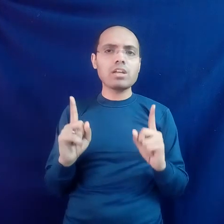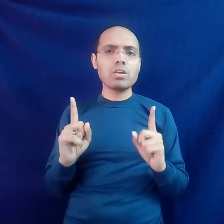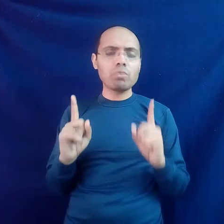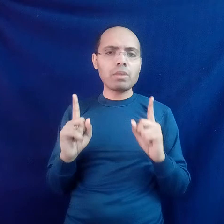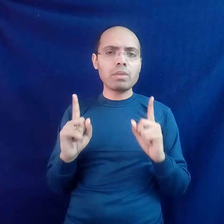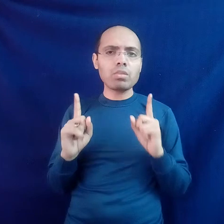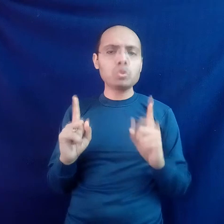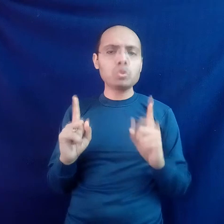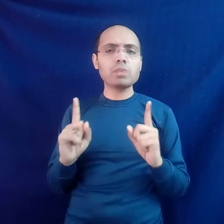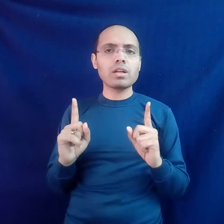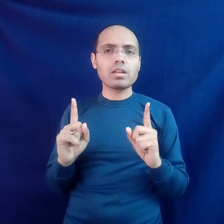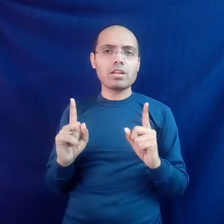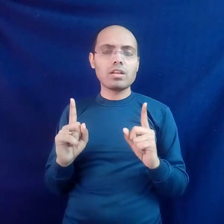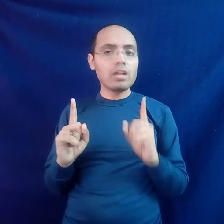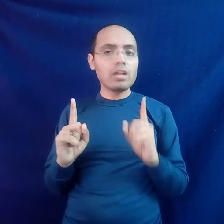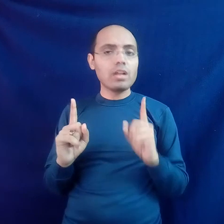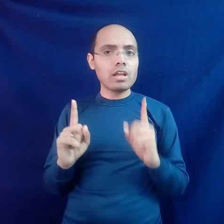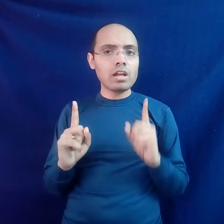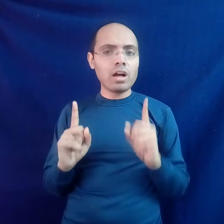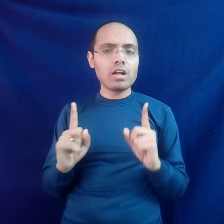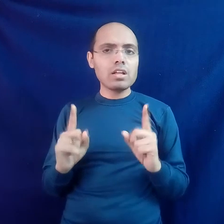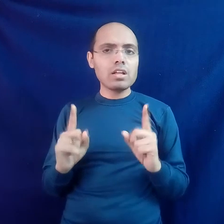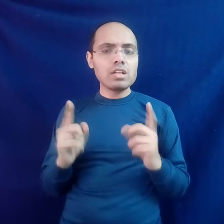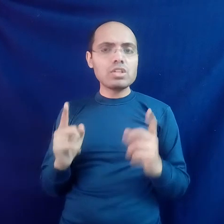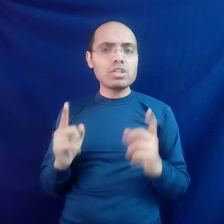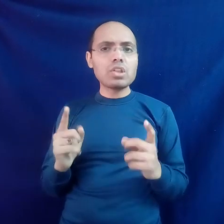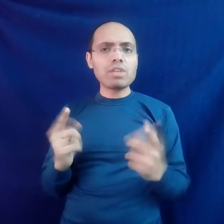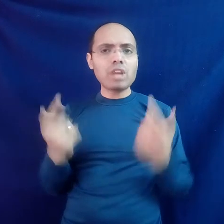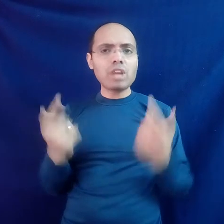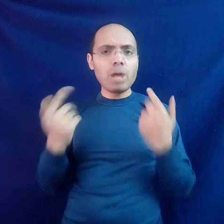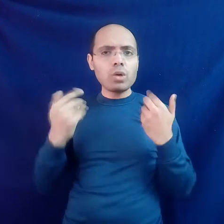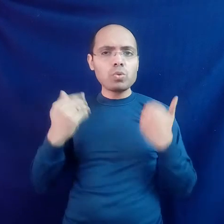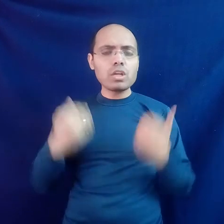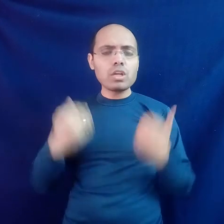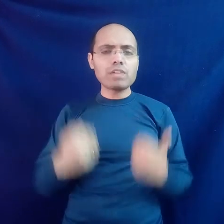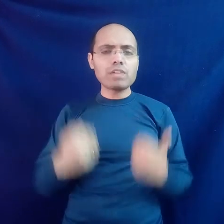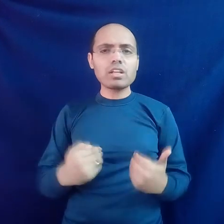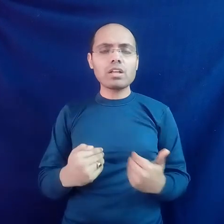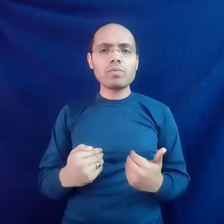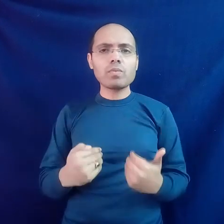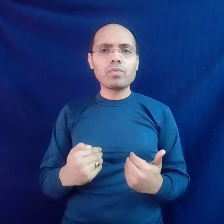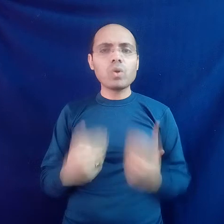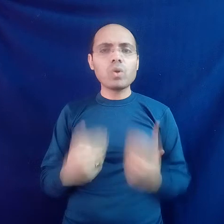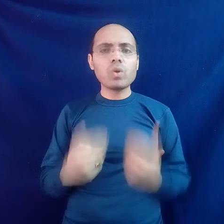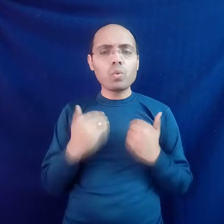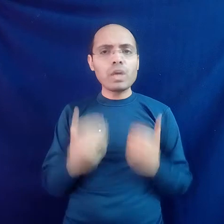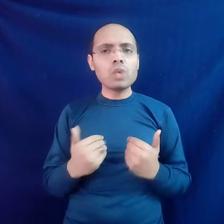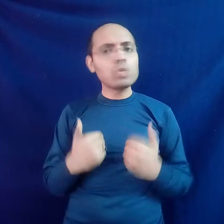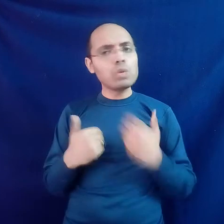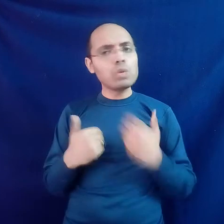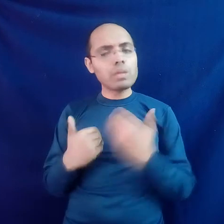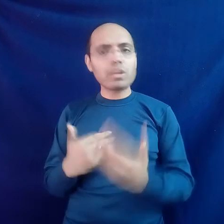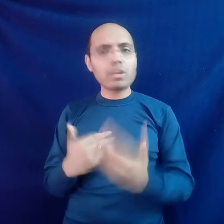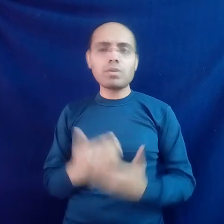वे बड़े सूक्ष्म हैं। लेकिन हाँ, जिस तरह से हम अनुभूति करते हैं वही अनुभूति उनके पास भी होती